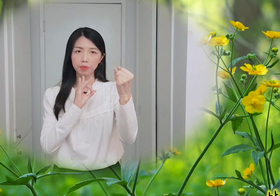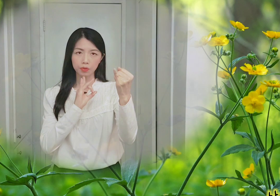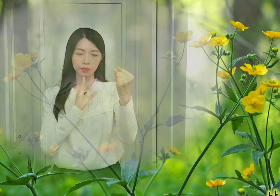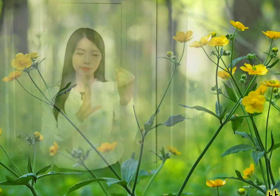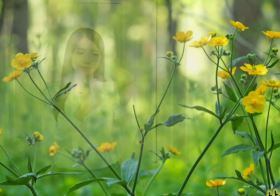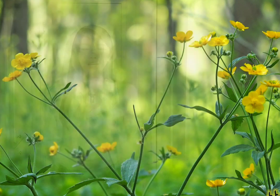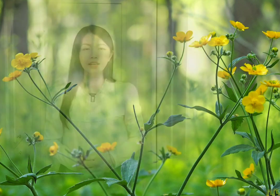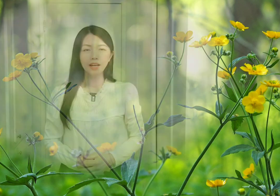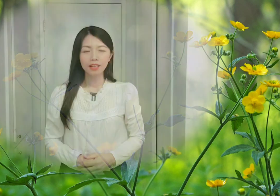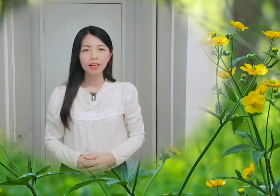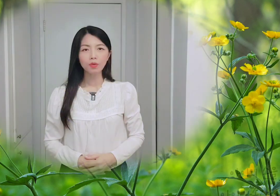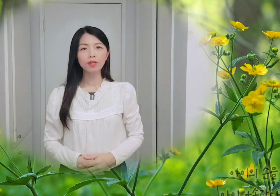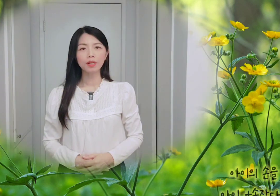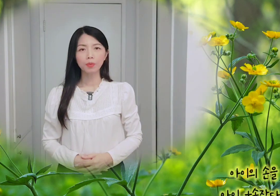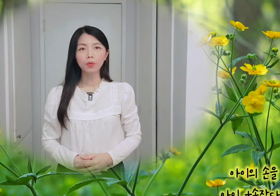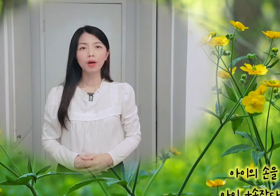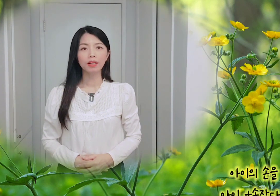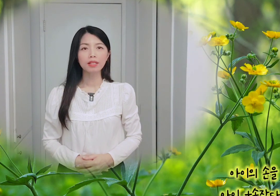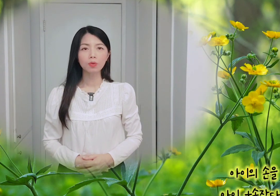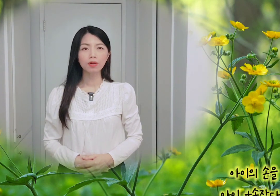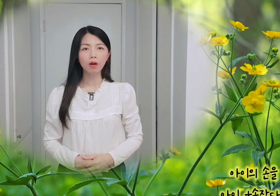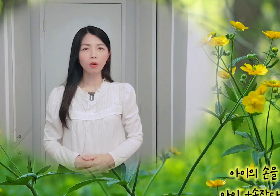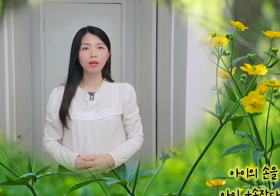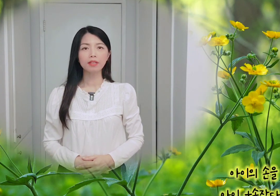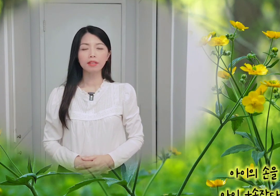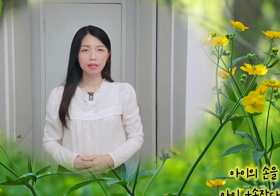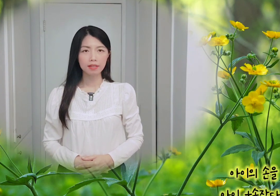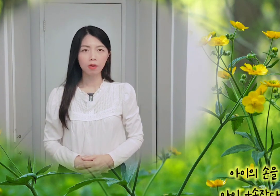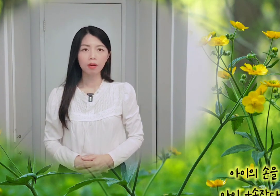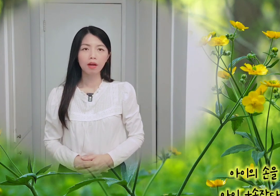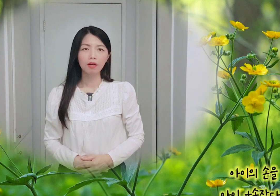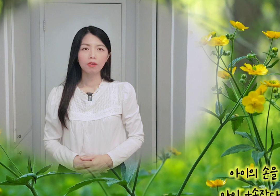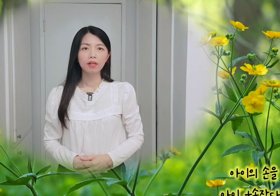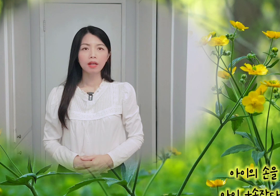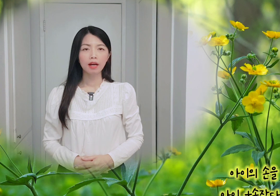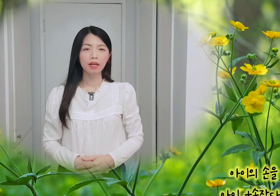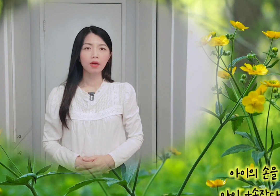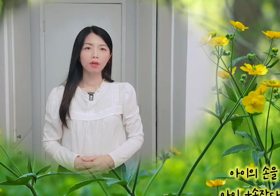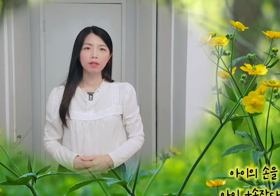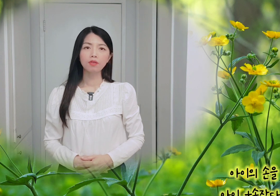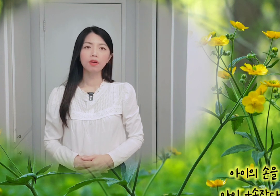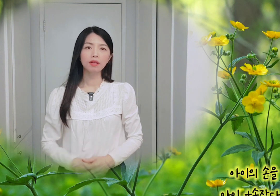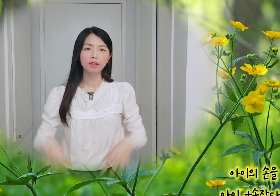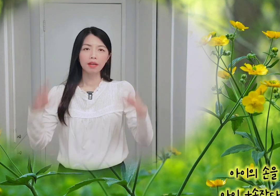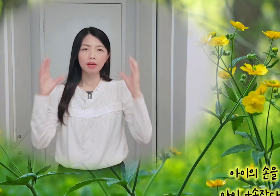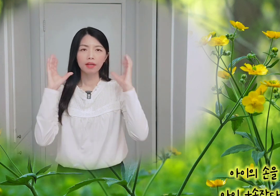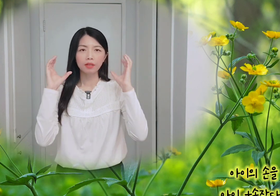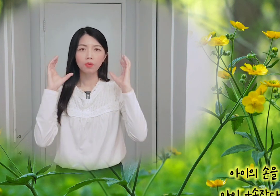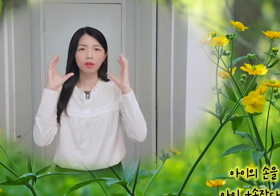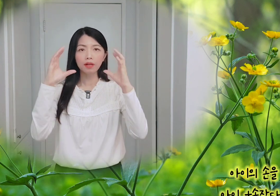엄마일 뿐. 아이의 손을 잡고 안개 속을 걸어가는 듯 했어. 일단 아이라고 하는 뜻의